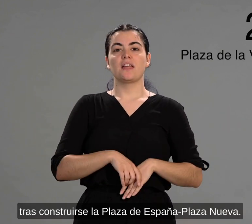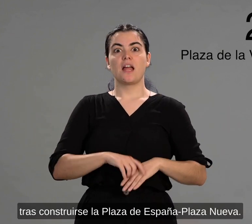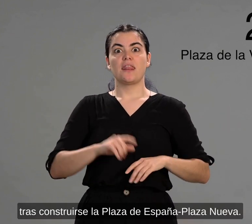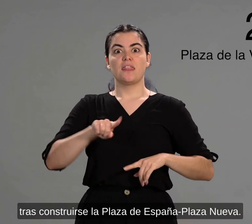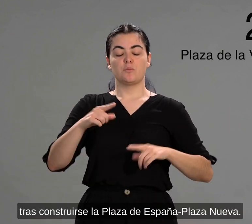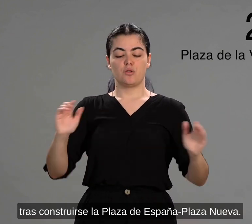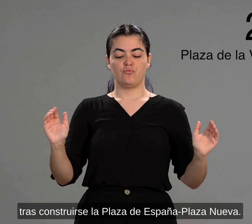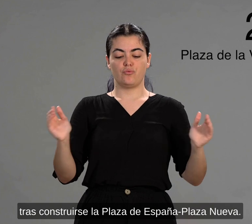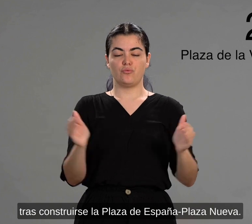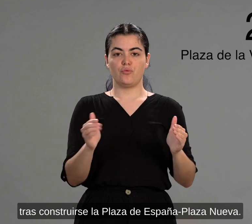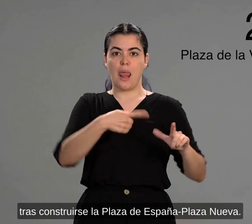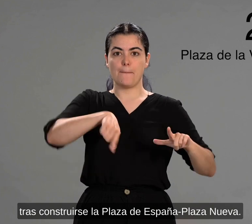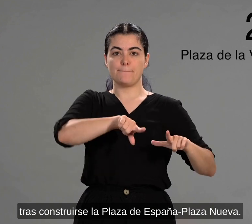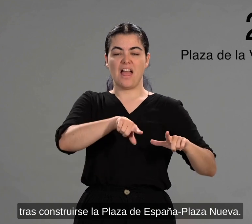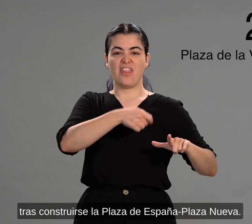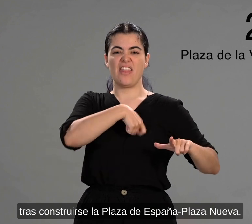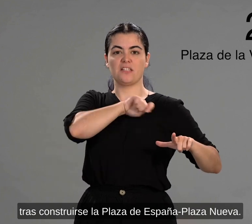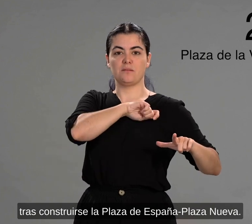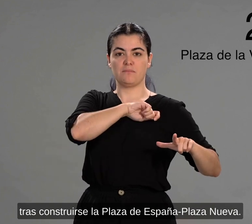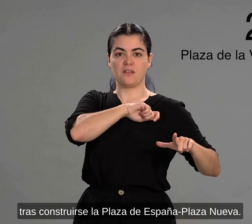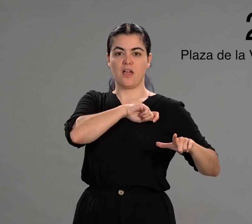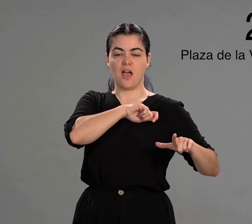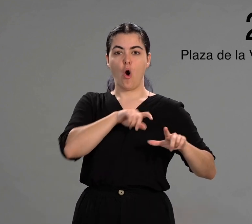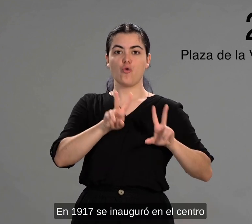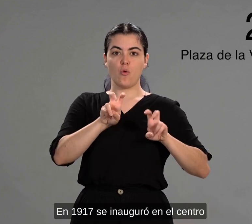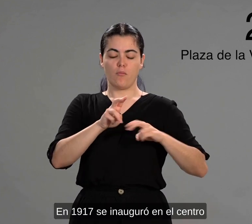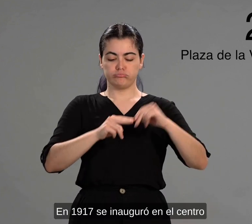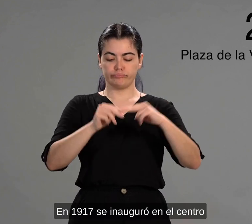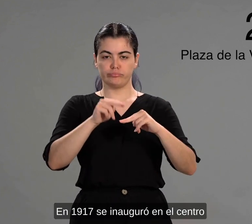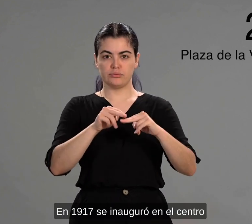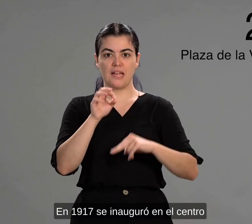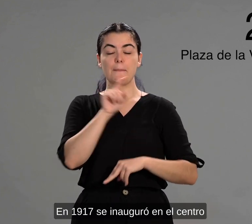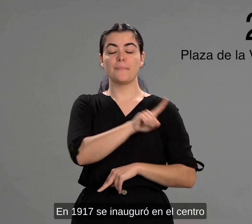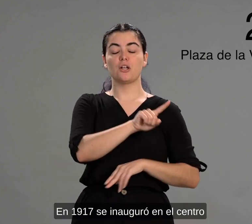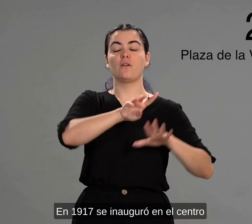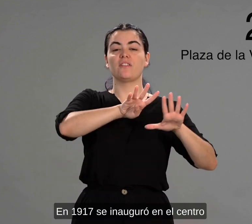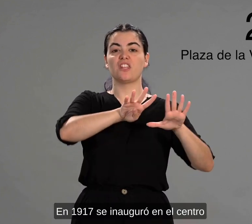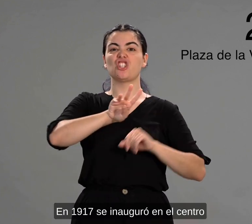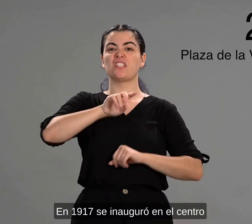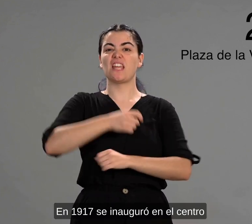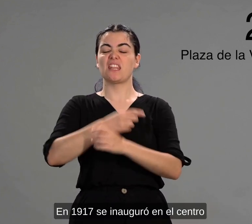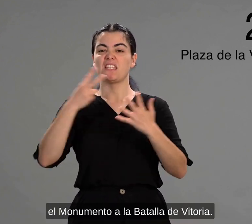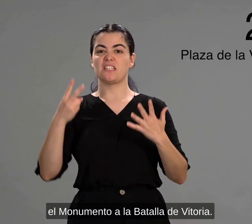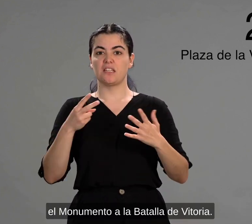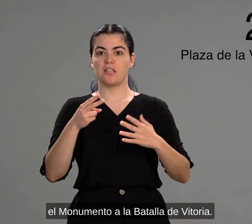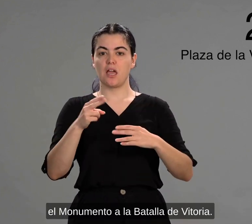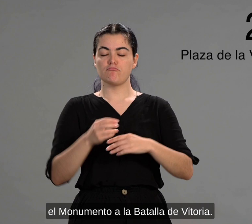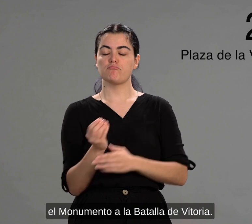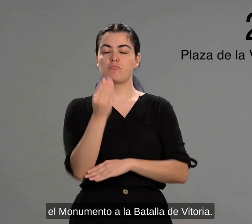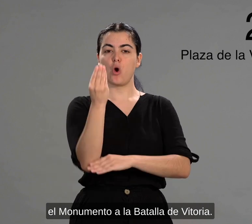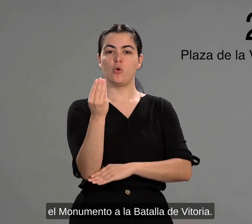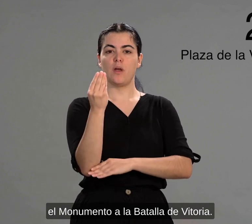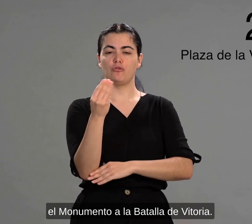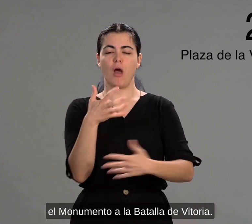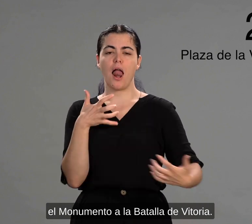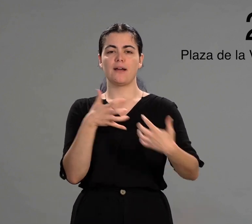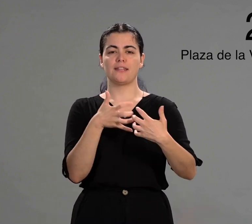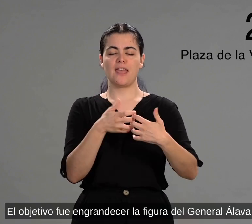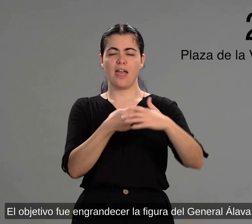construirse la Plaza de España Plaza Nueva. En 1917, se inauguró en el centro el Monumento a la Batalla de Vitoria. El